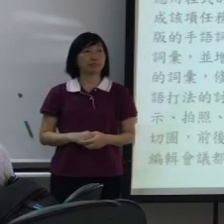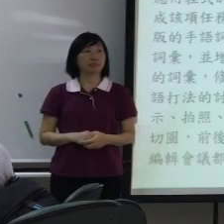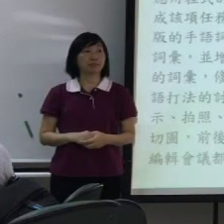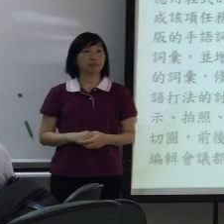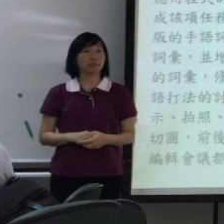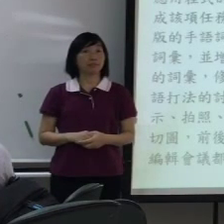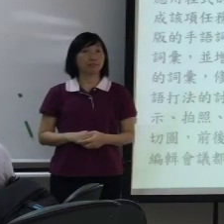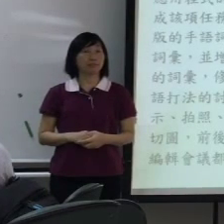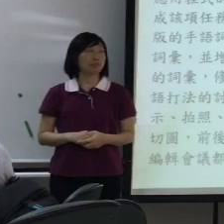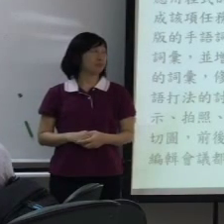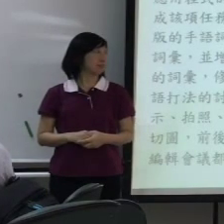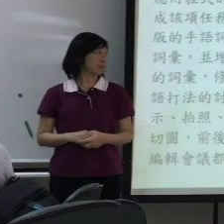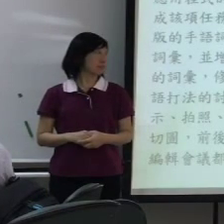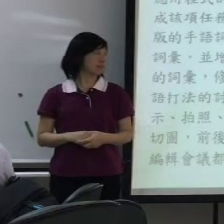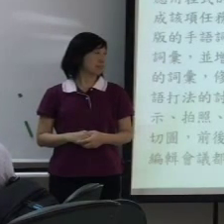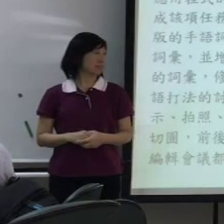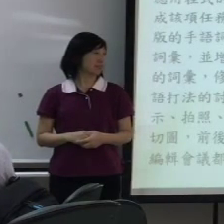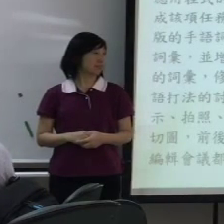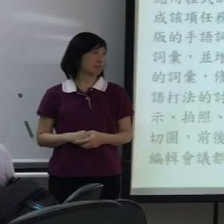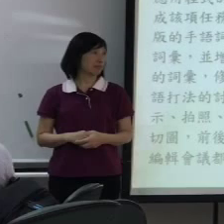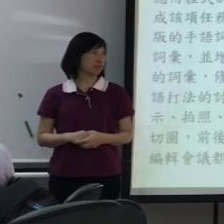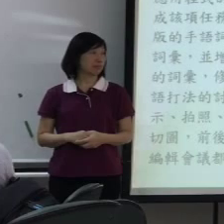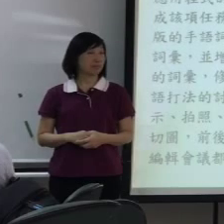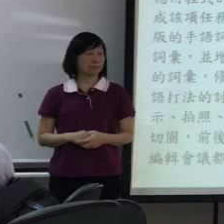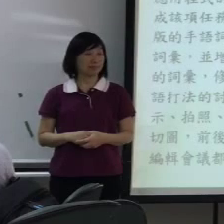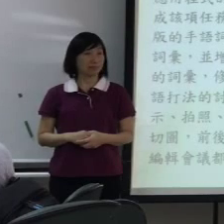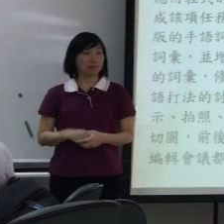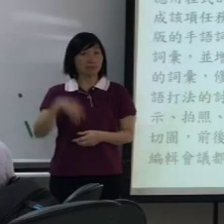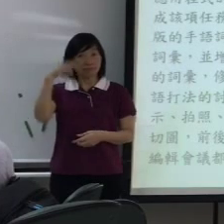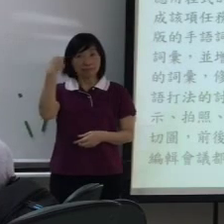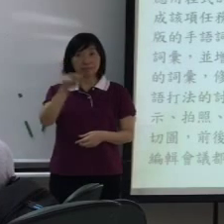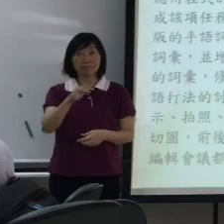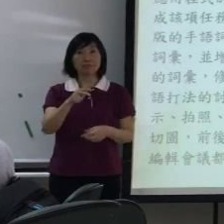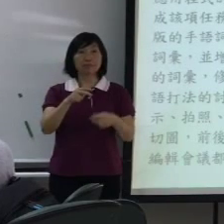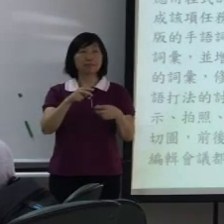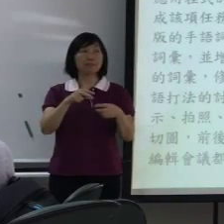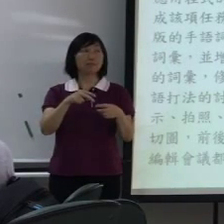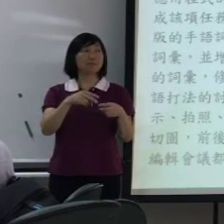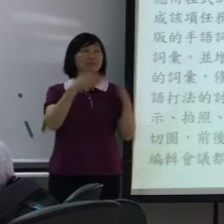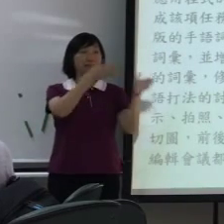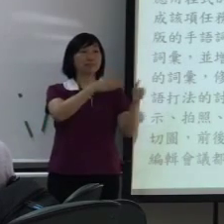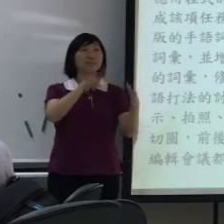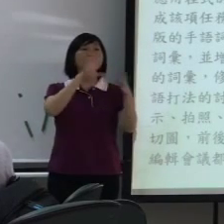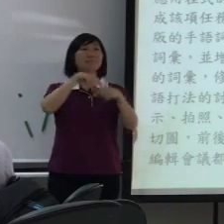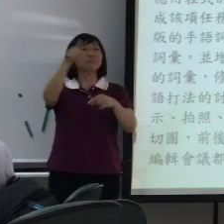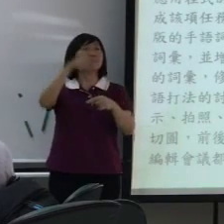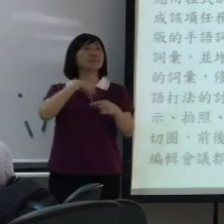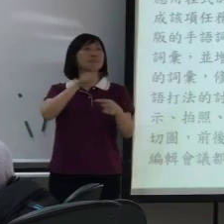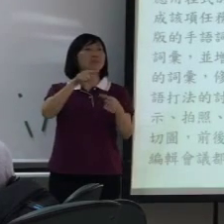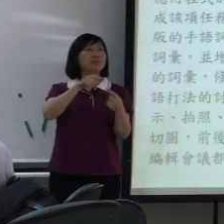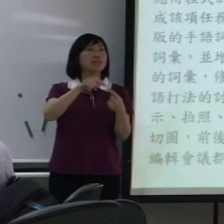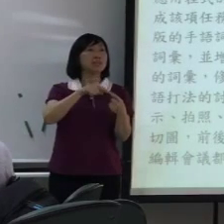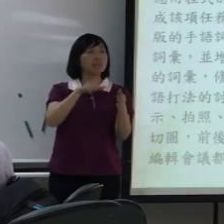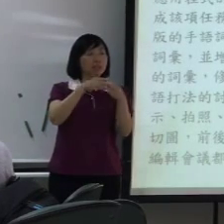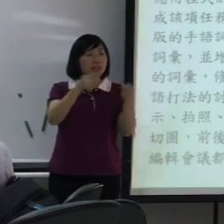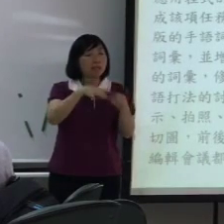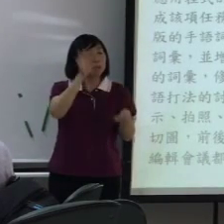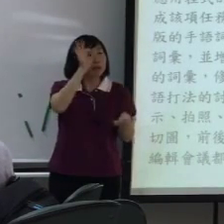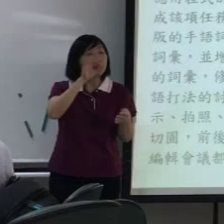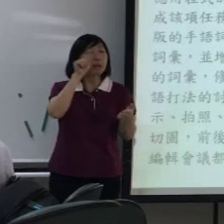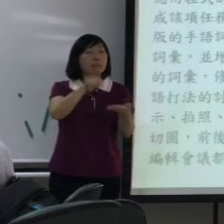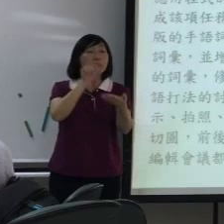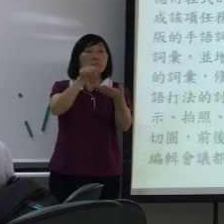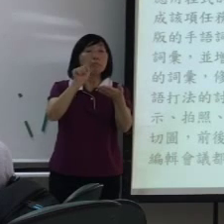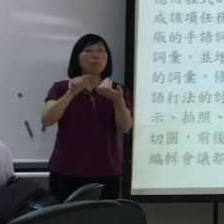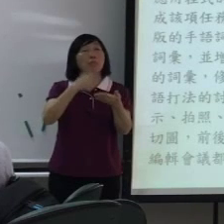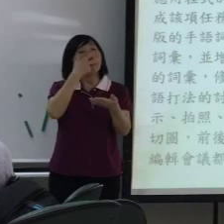哦，然后又为了大家点阅方便起见，我